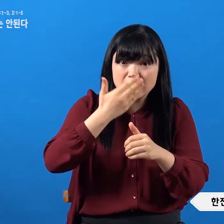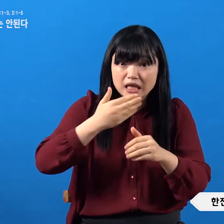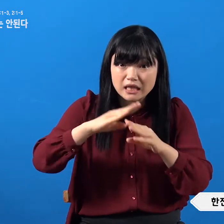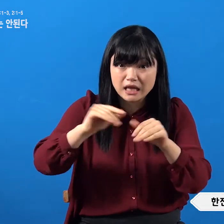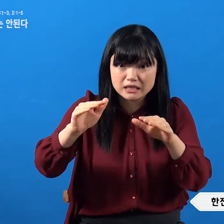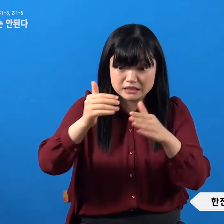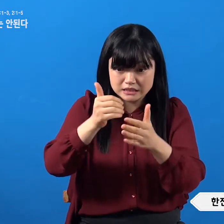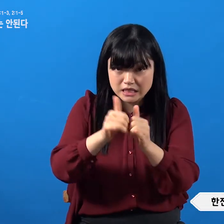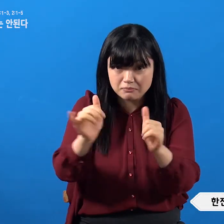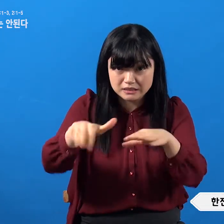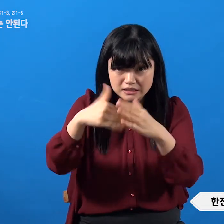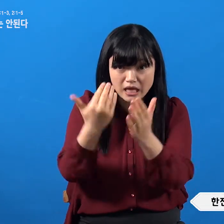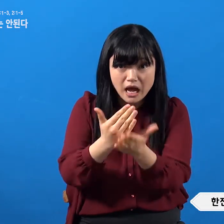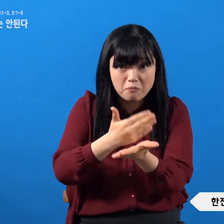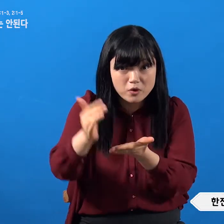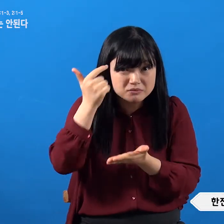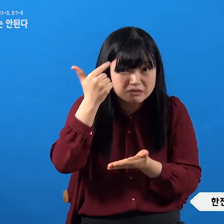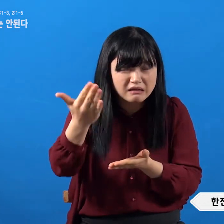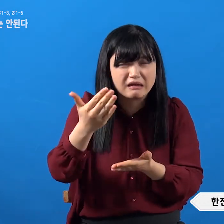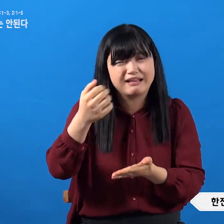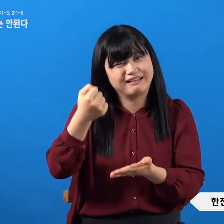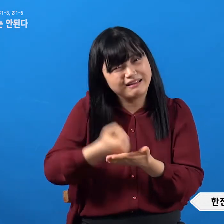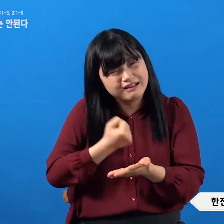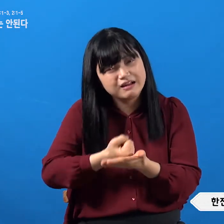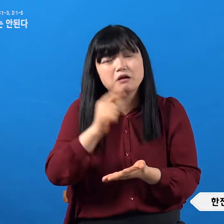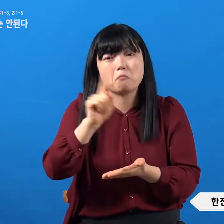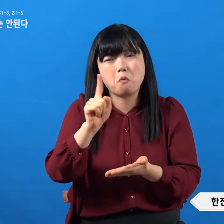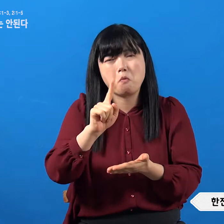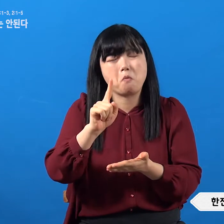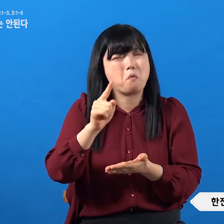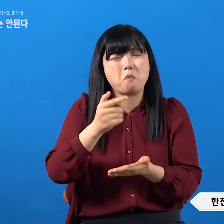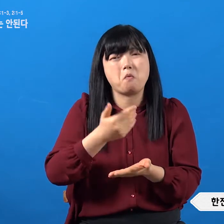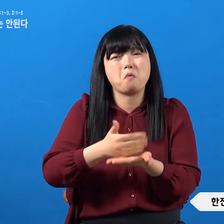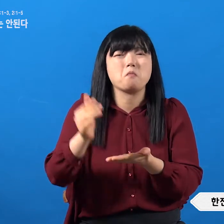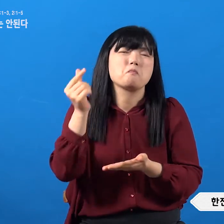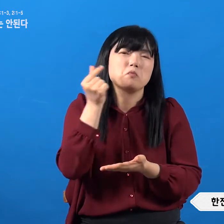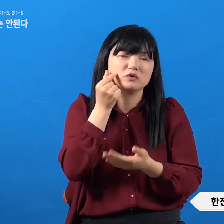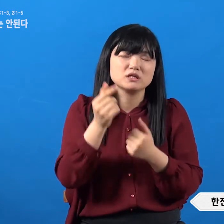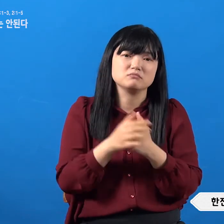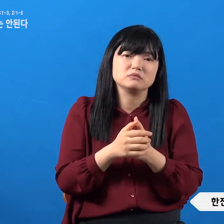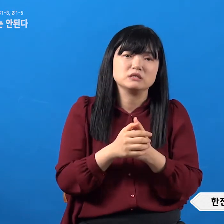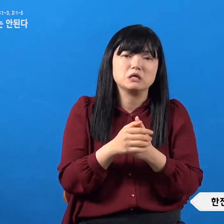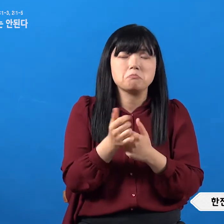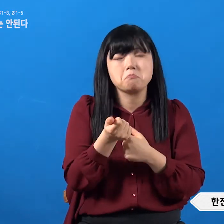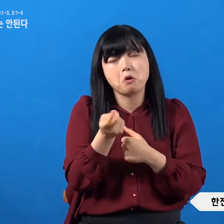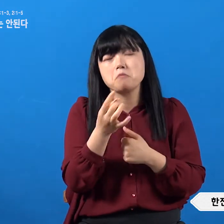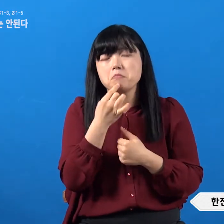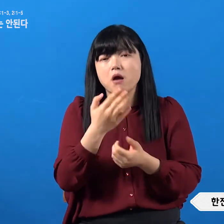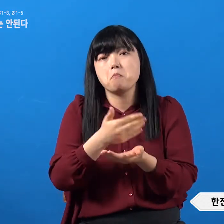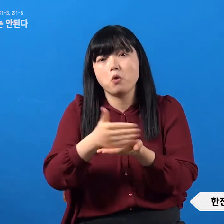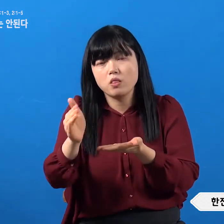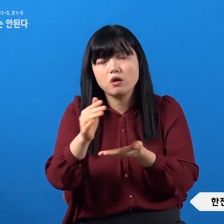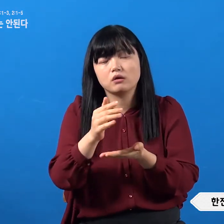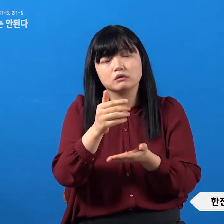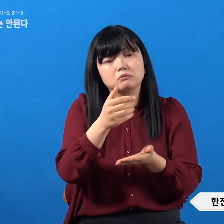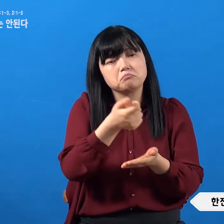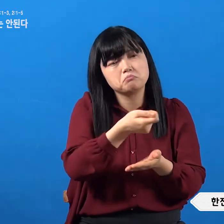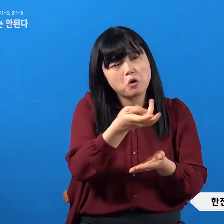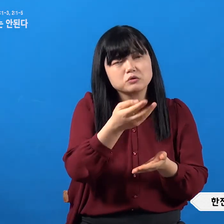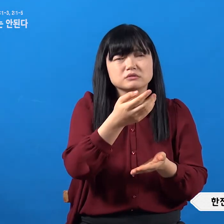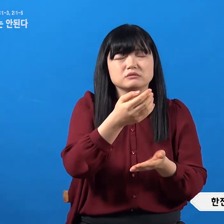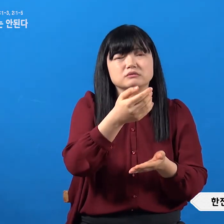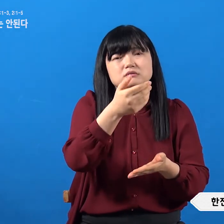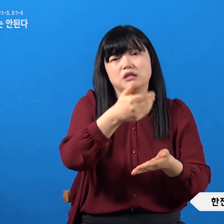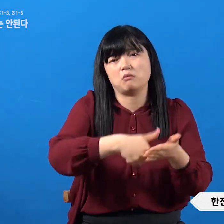몰아내었습니까? 안타깝지만은 그렇게 하지를 못했습니다. 일부만 몰아내고 일부는